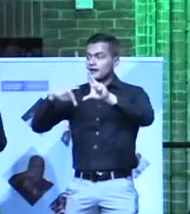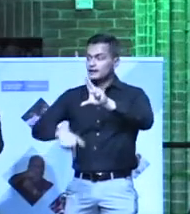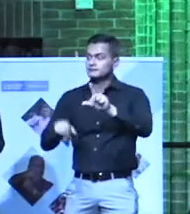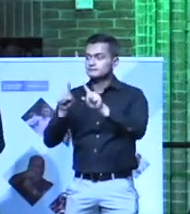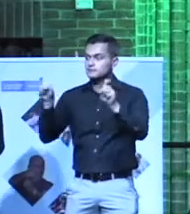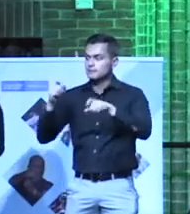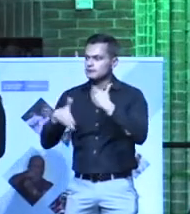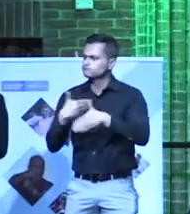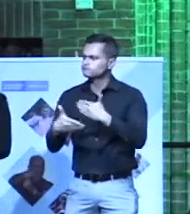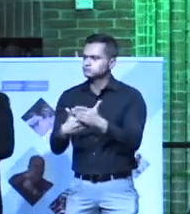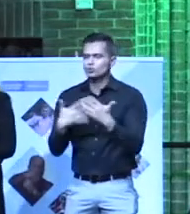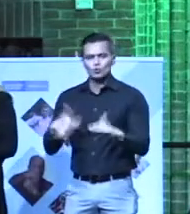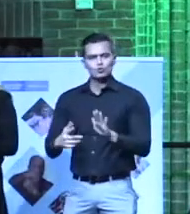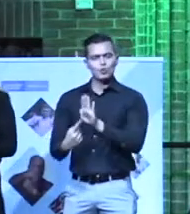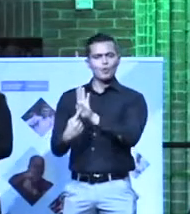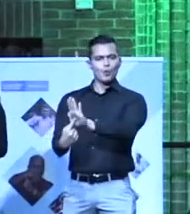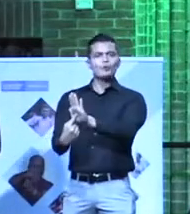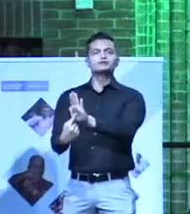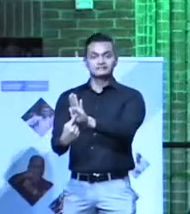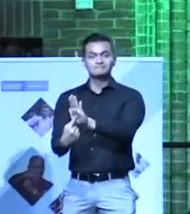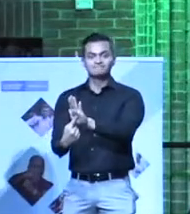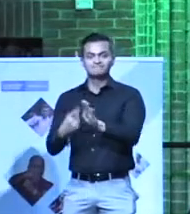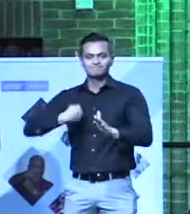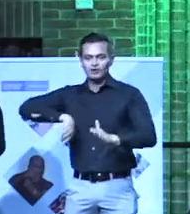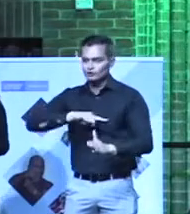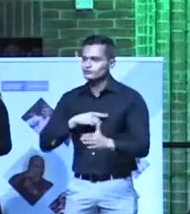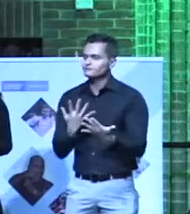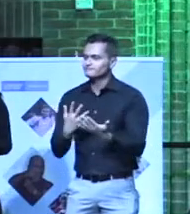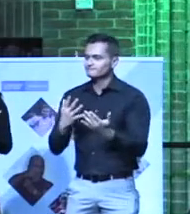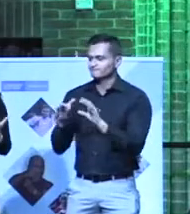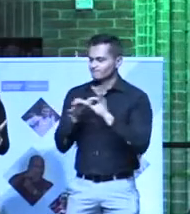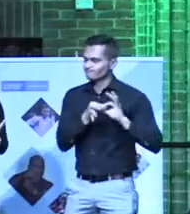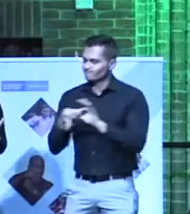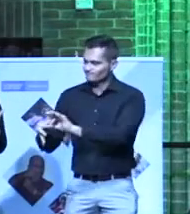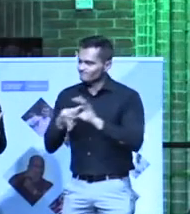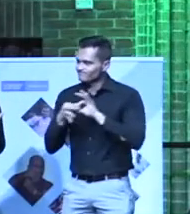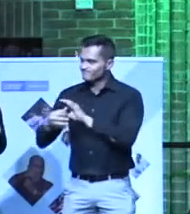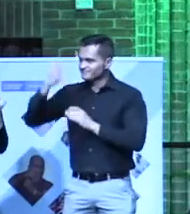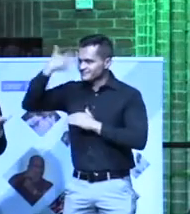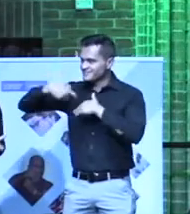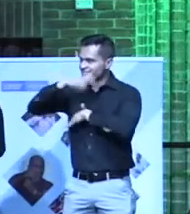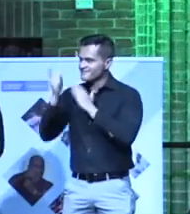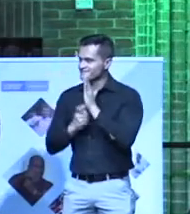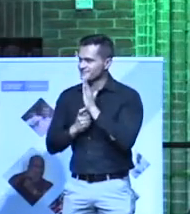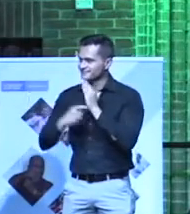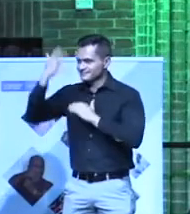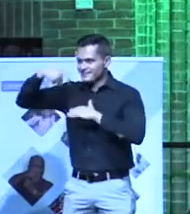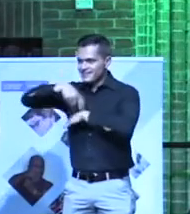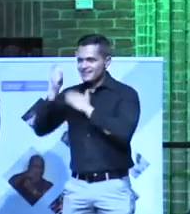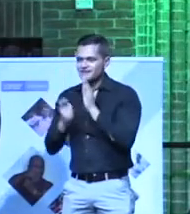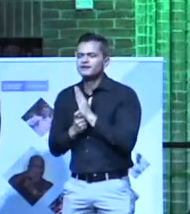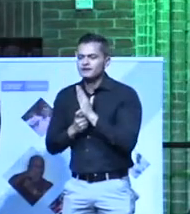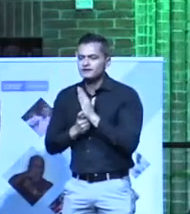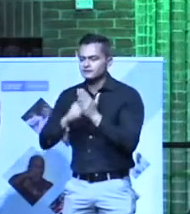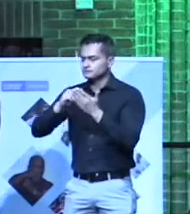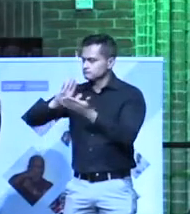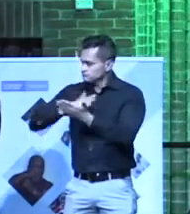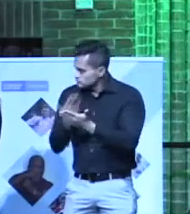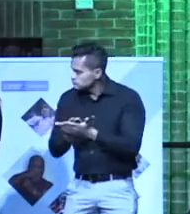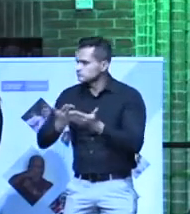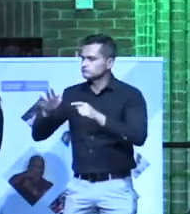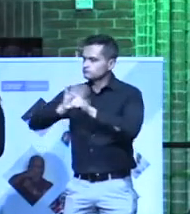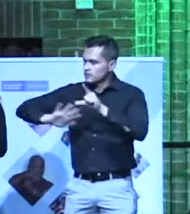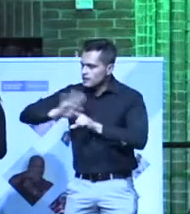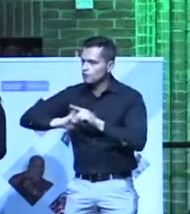que continuamos apoyando y trabajando con el ICFES frente a la interpretación y traducción de las